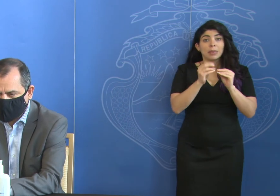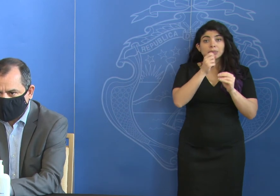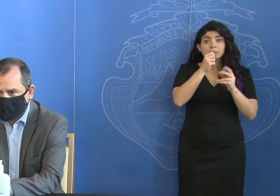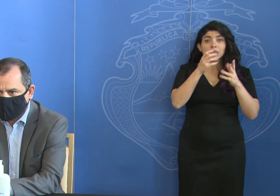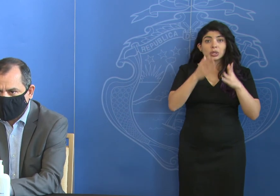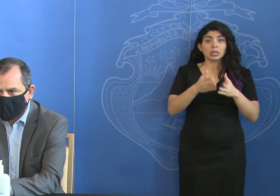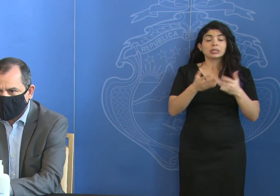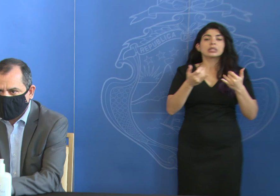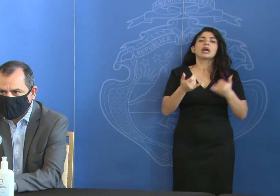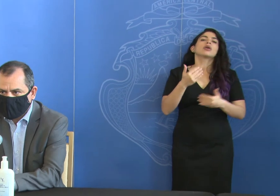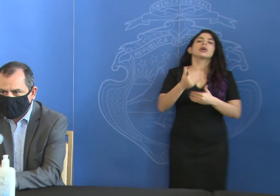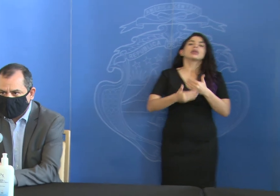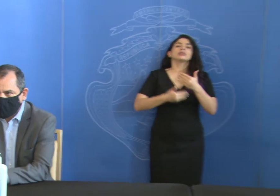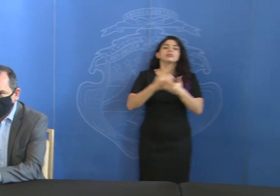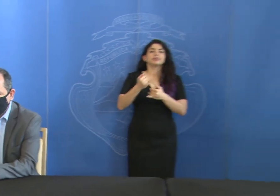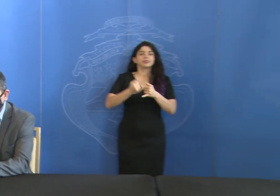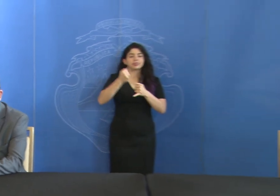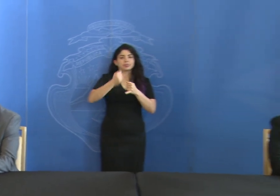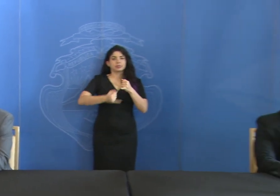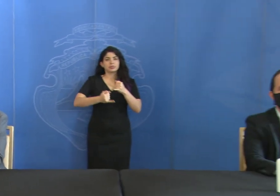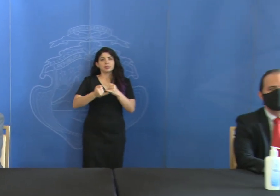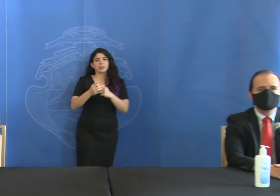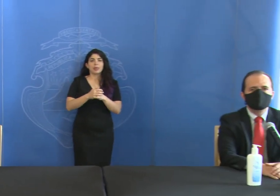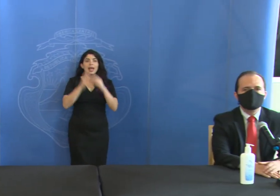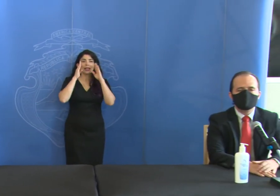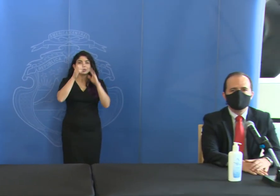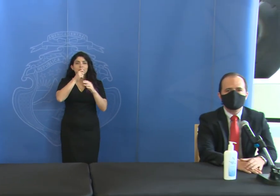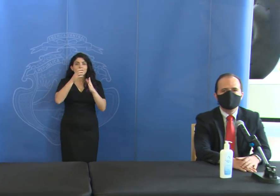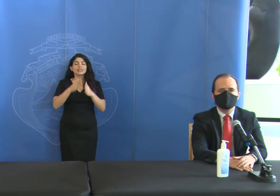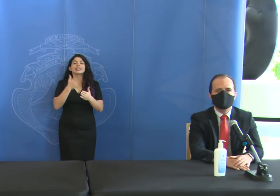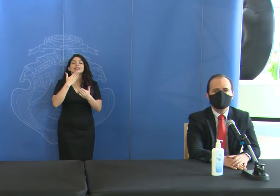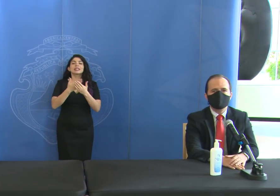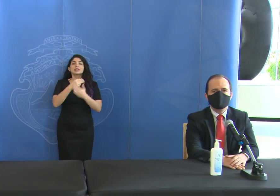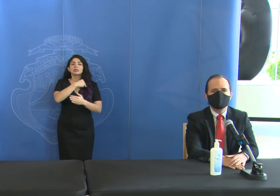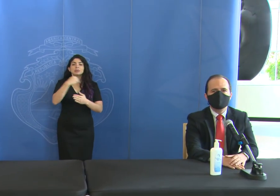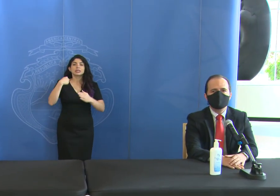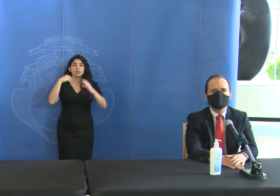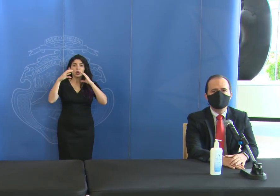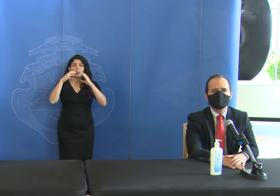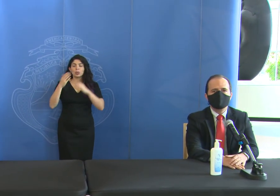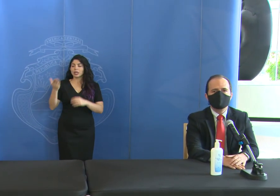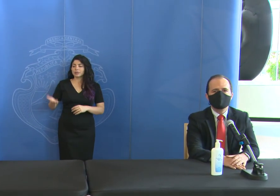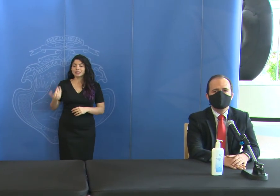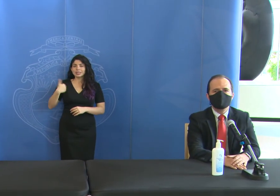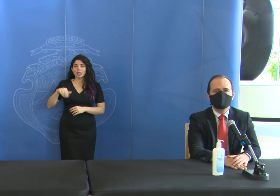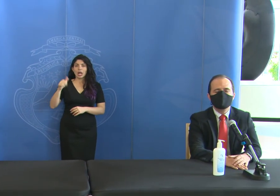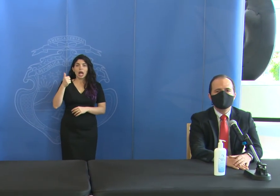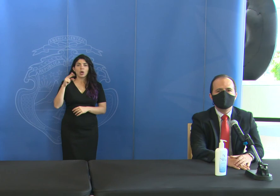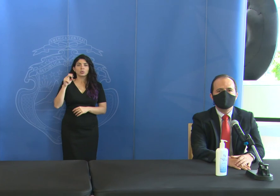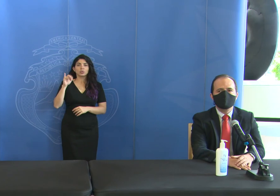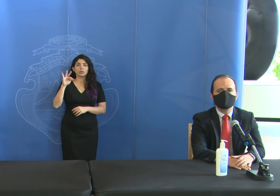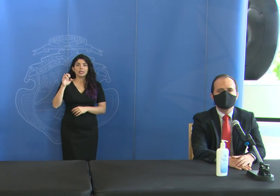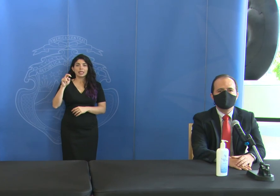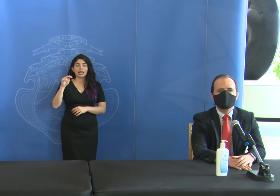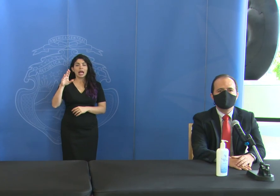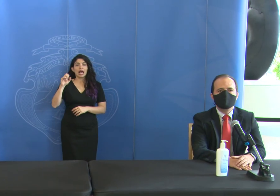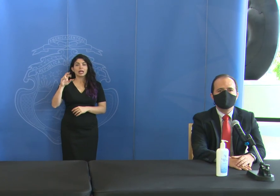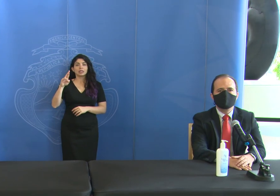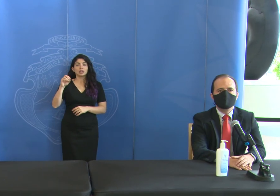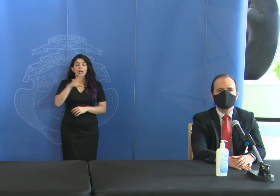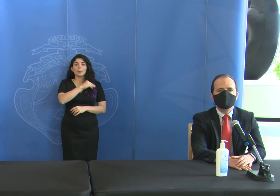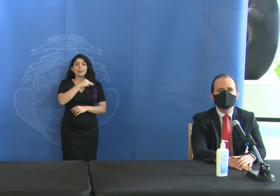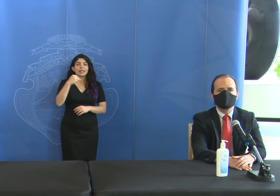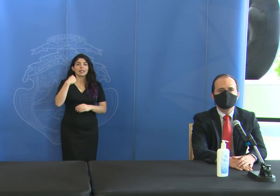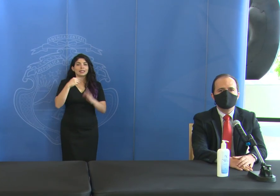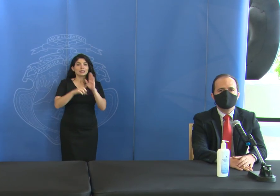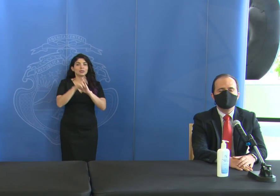presentes, procedemos a cerrar esta atención de medios, agradeciendo al ministro de Comunicación, el señor Agustín Castro, y al ministro de Desarrollo